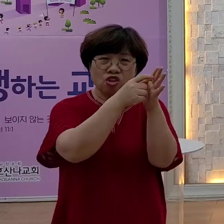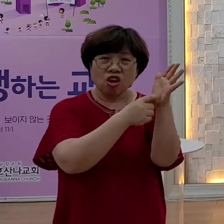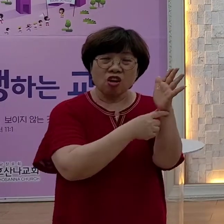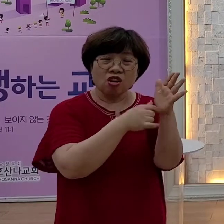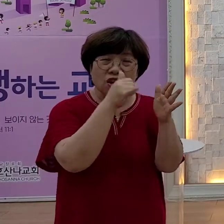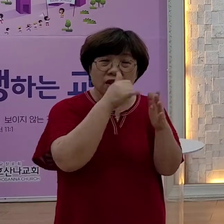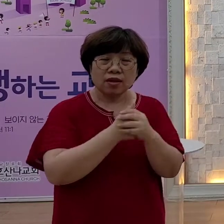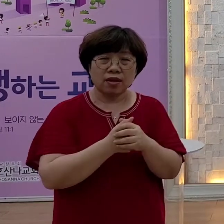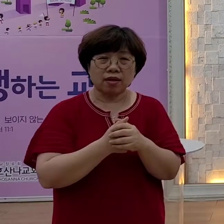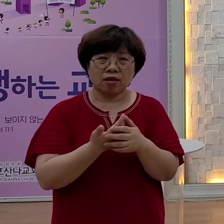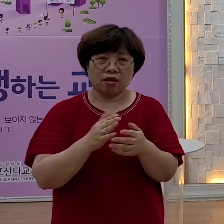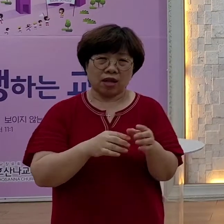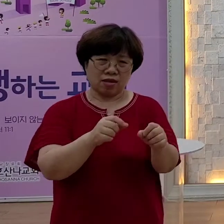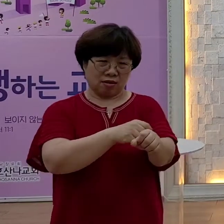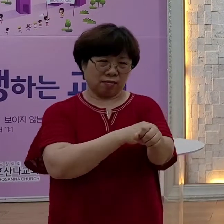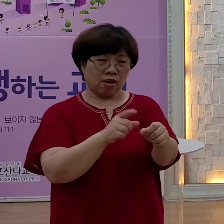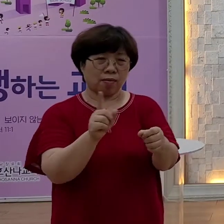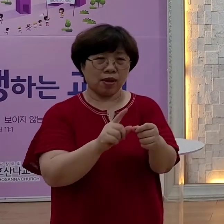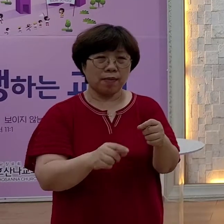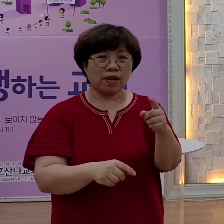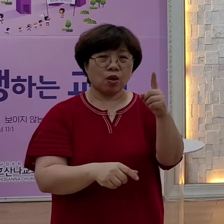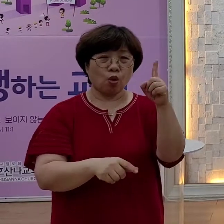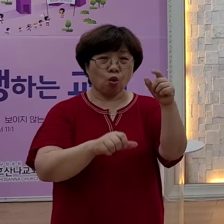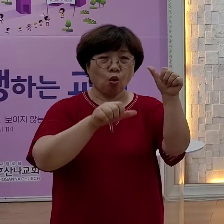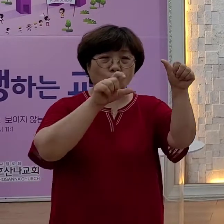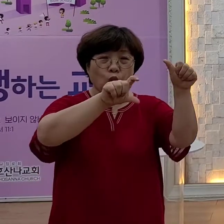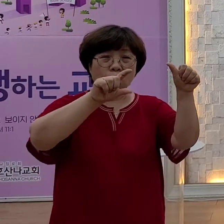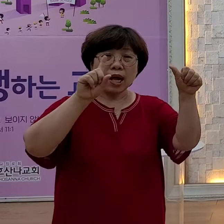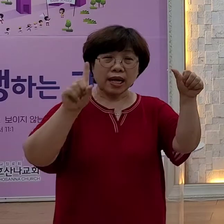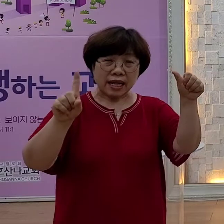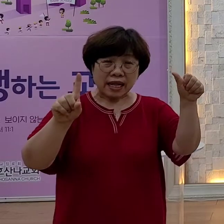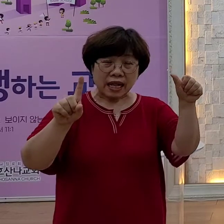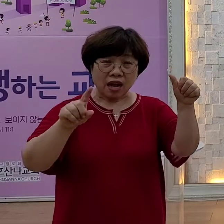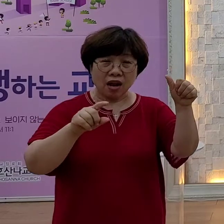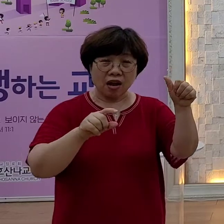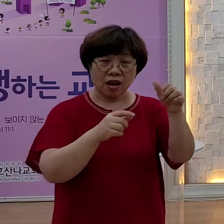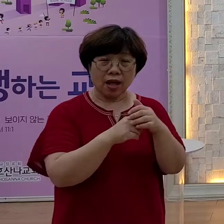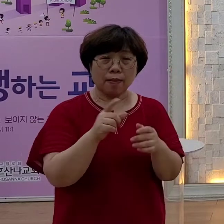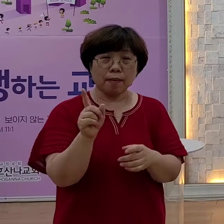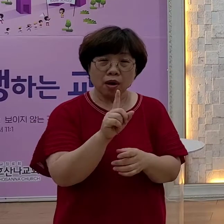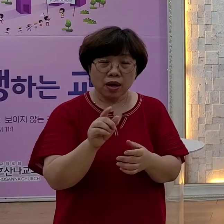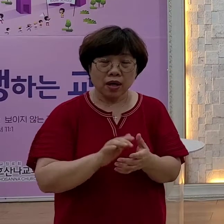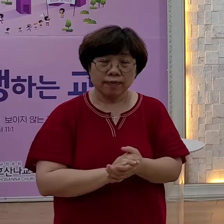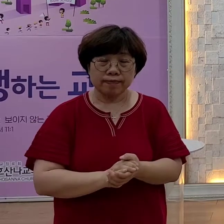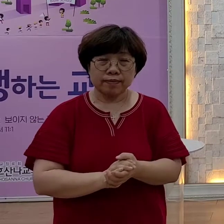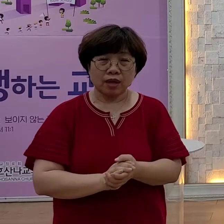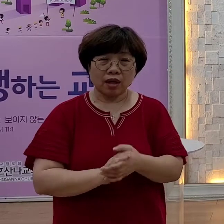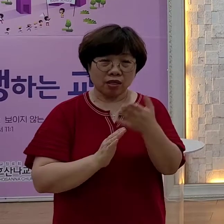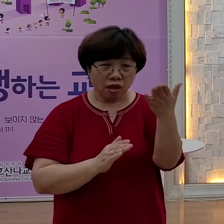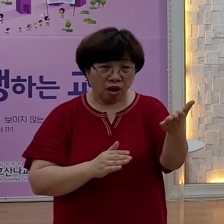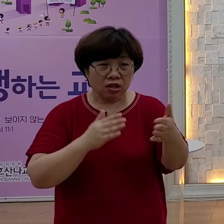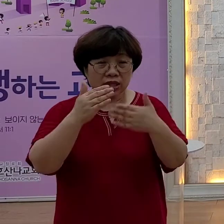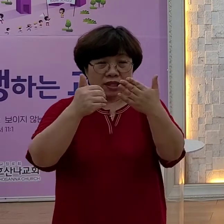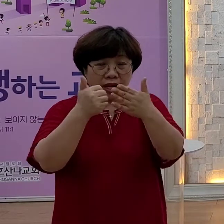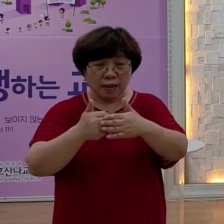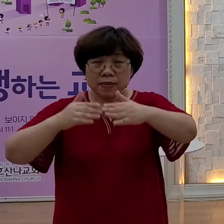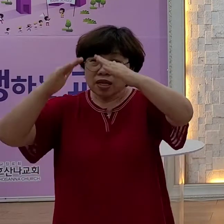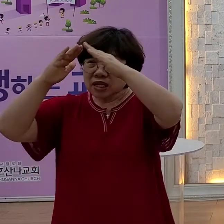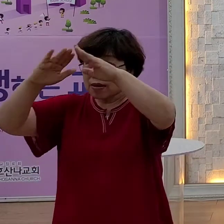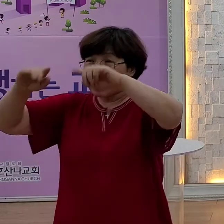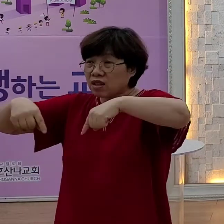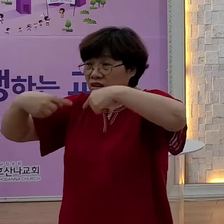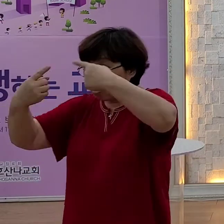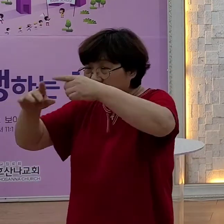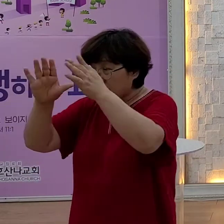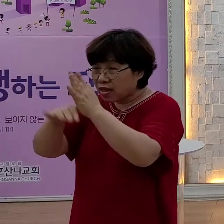특별히 우리가 읽었던 1절에 보면 이런 말씀이 있습니다. 너는 하나님의 집에 들어갈 때에